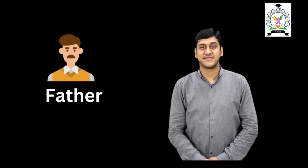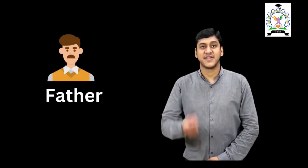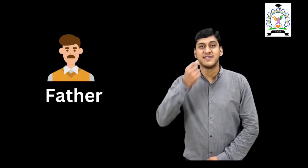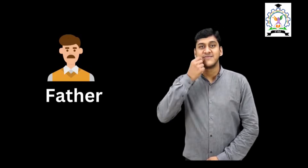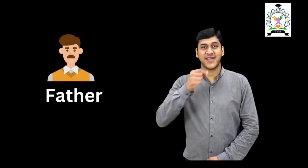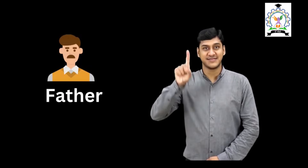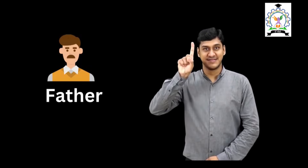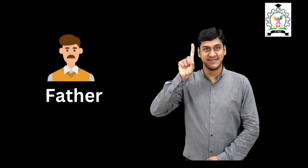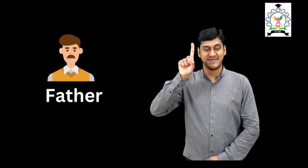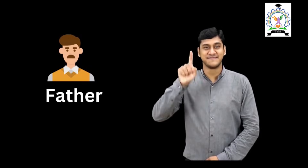पिता।